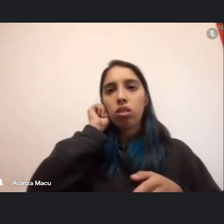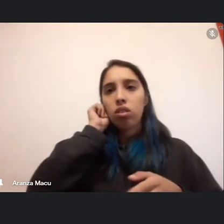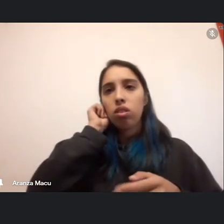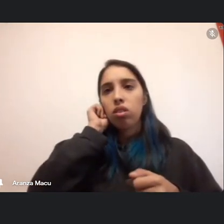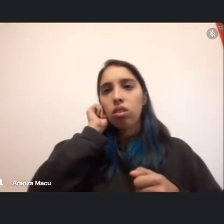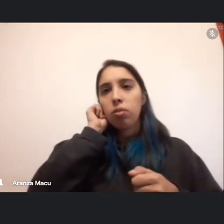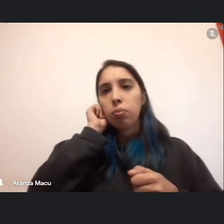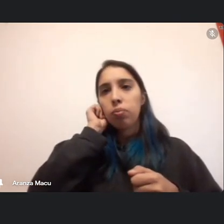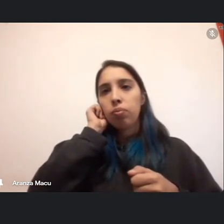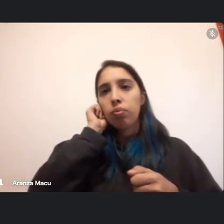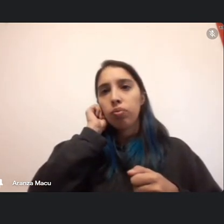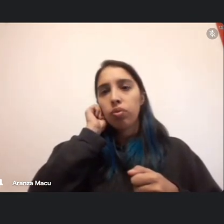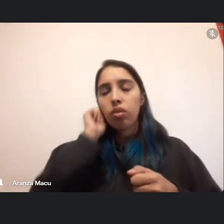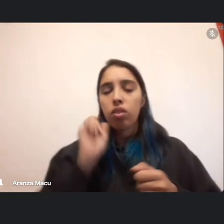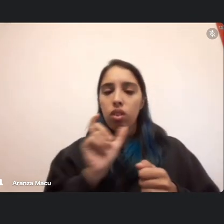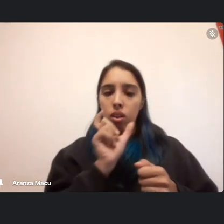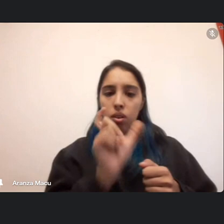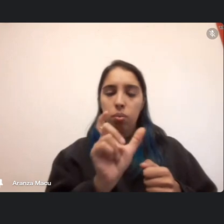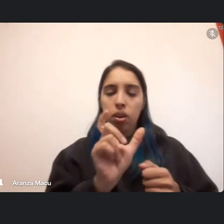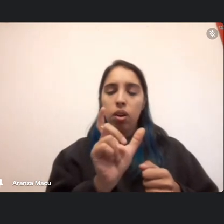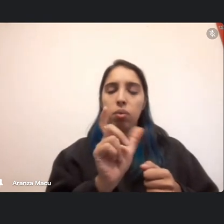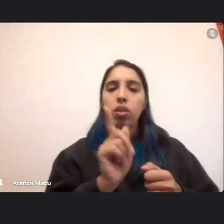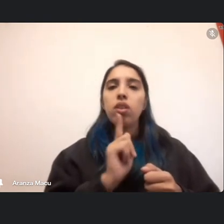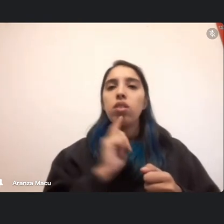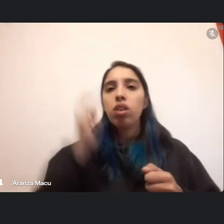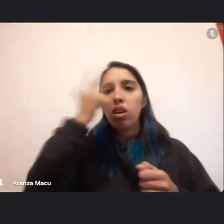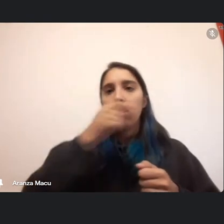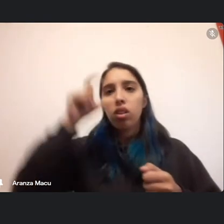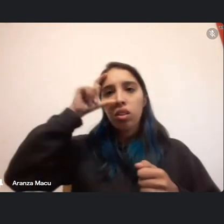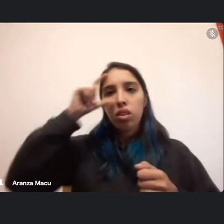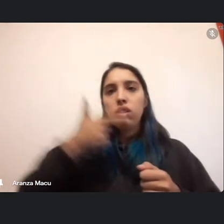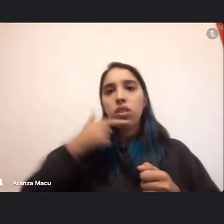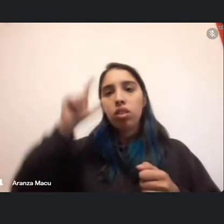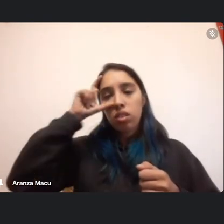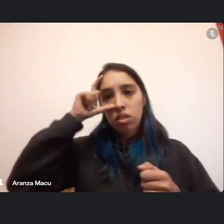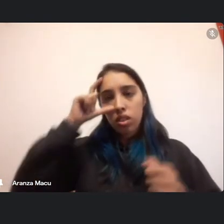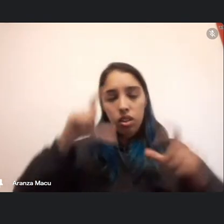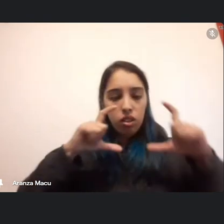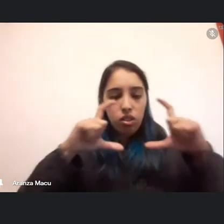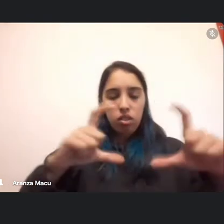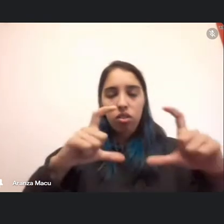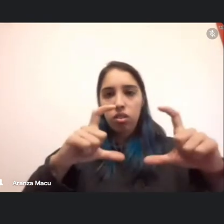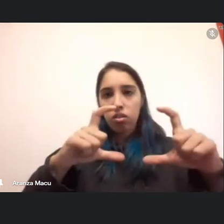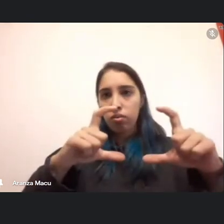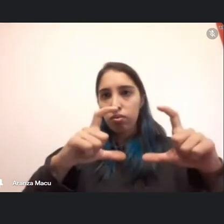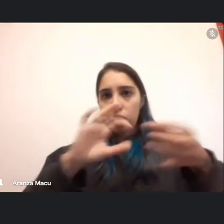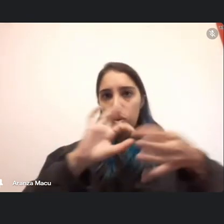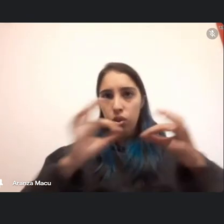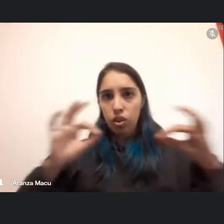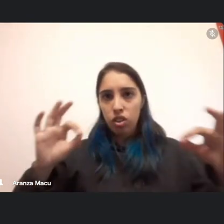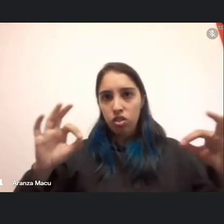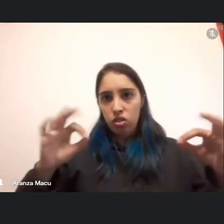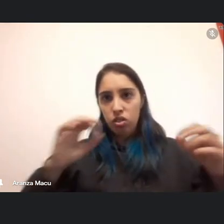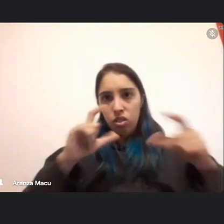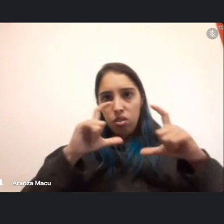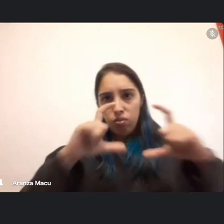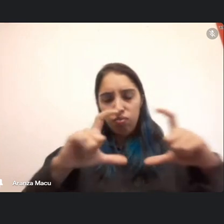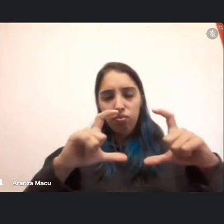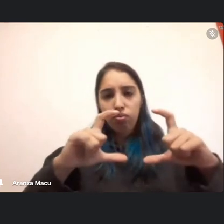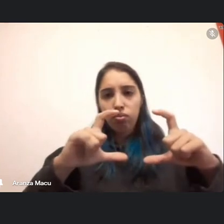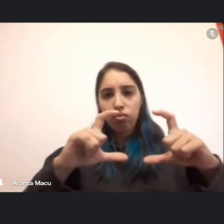this encerrado entre corchetes al principio de una oración. Y eso, acá